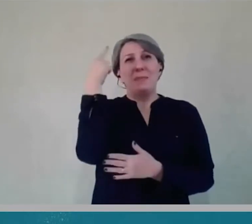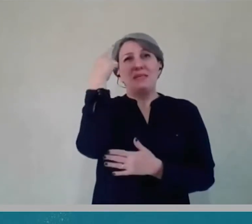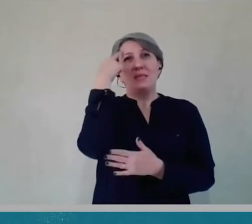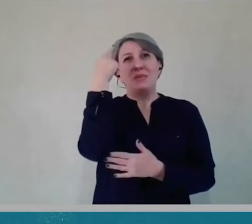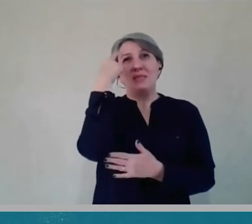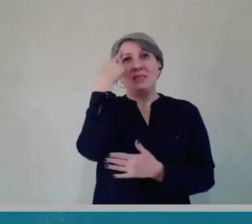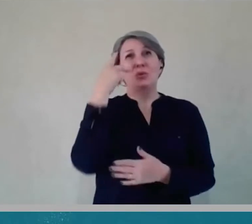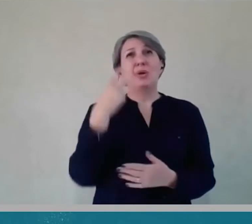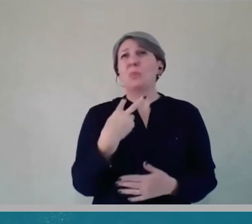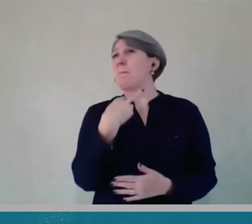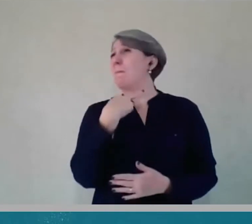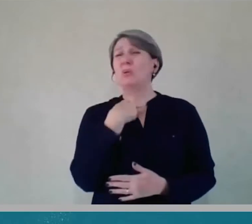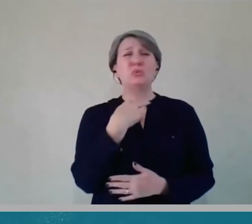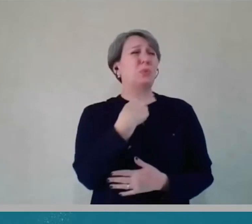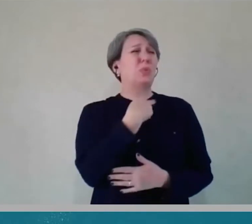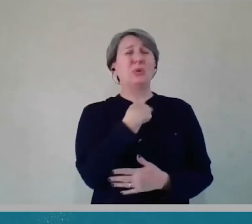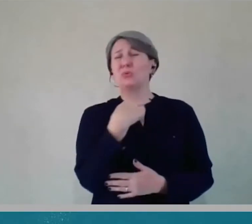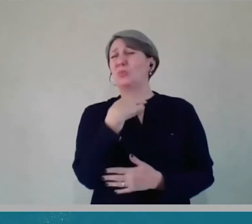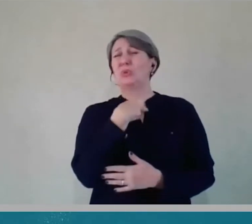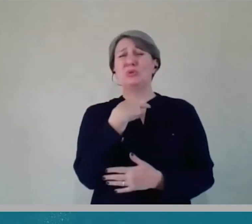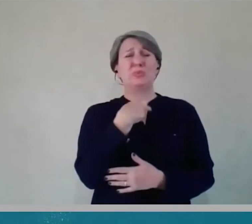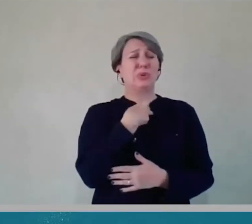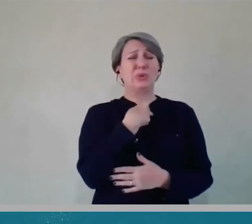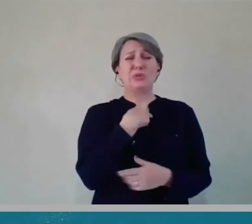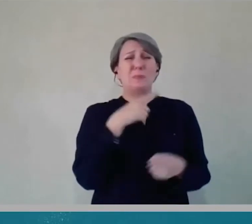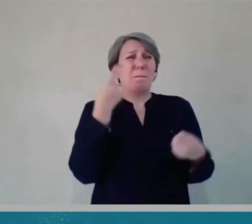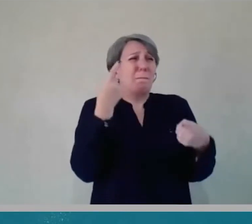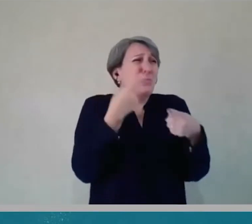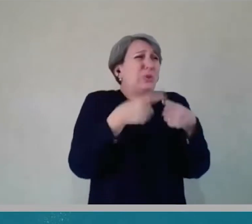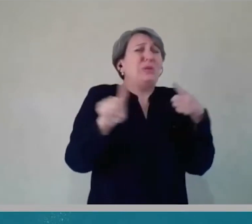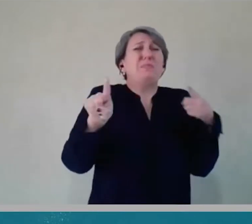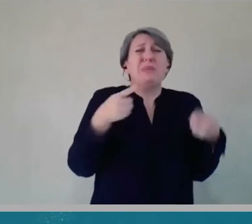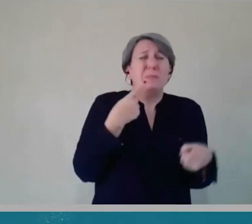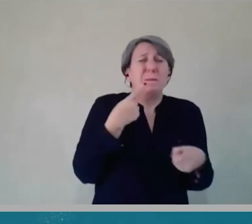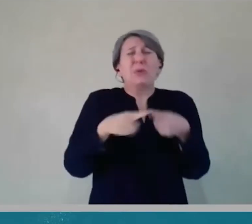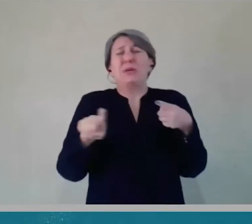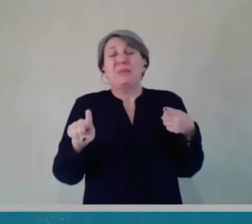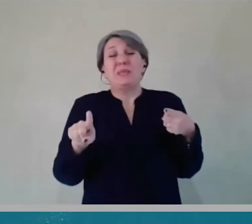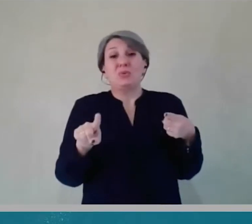um dia você vai fazer. Então qual é a maneira, queridos irmãos?